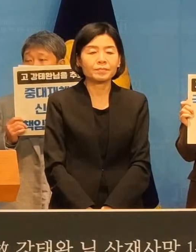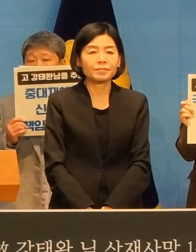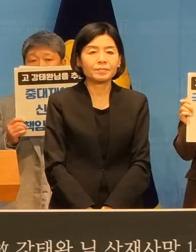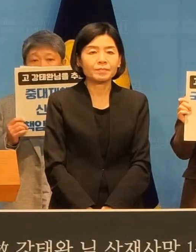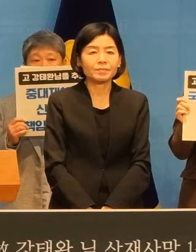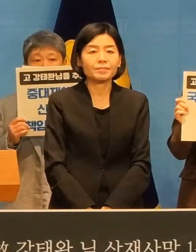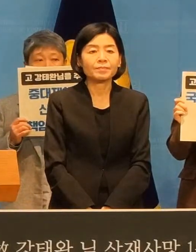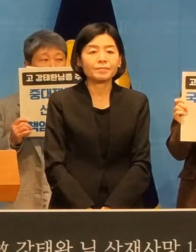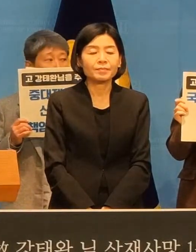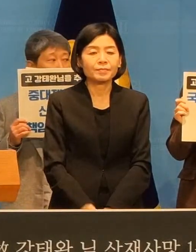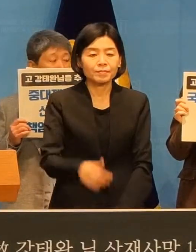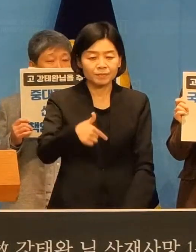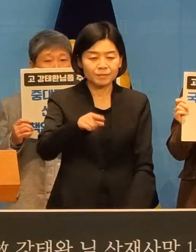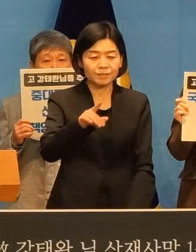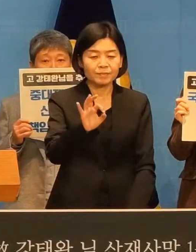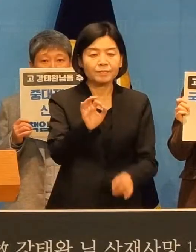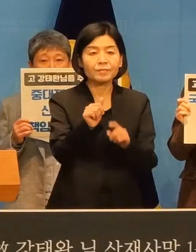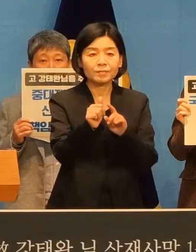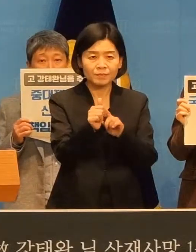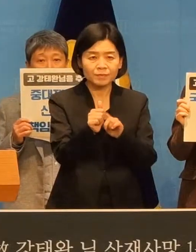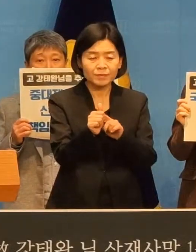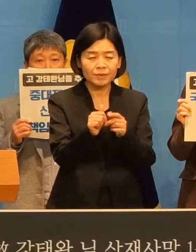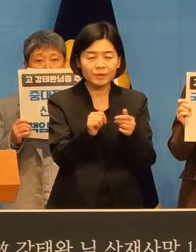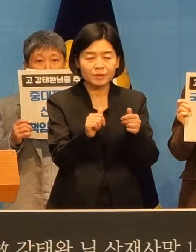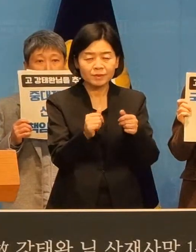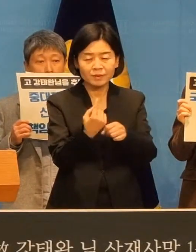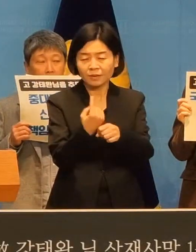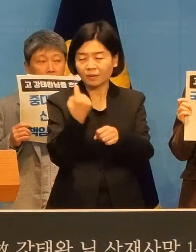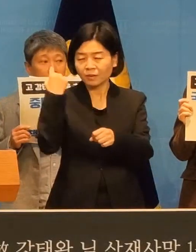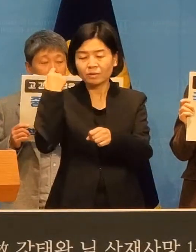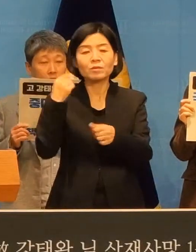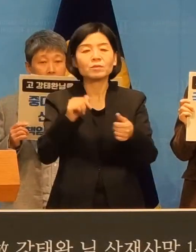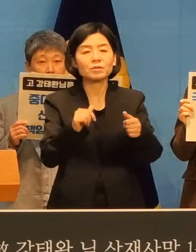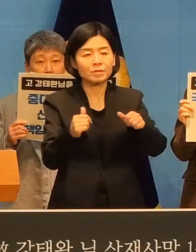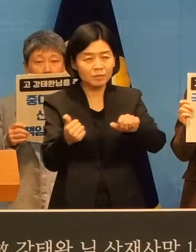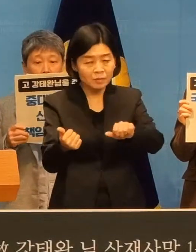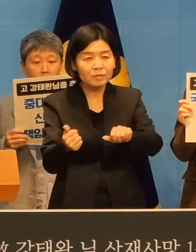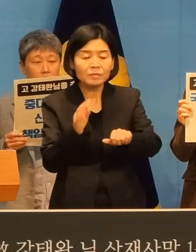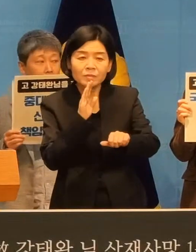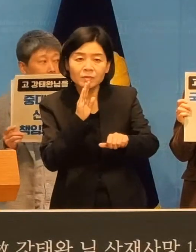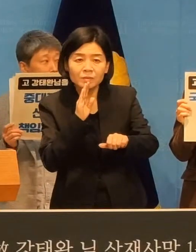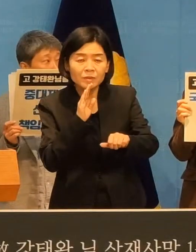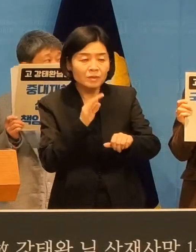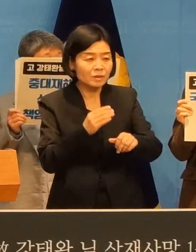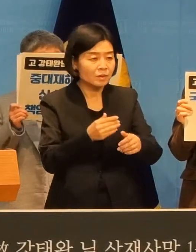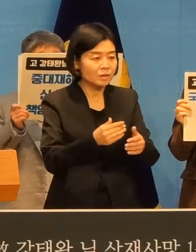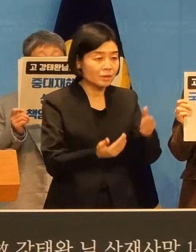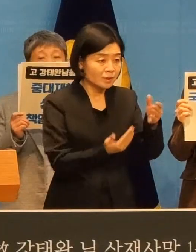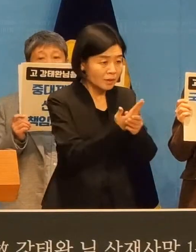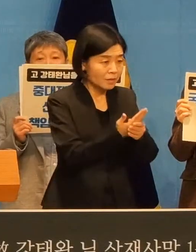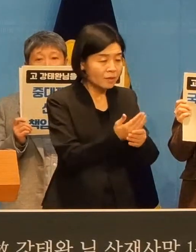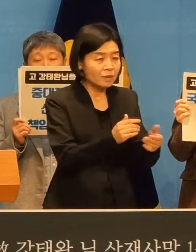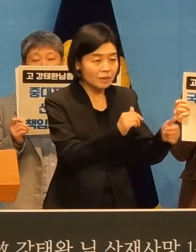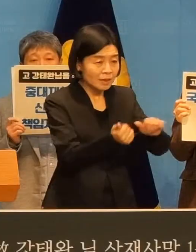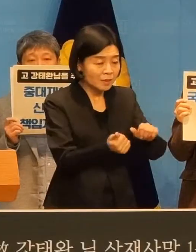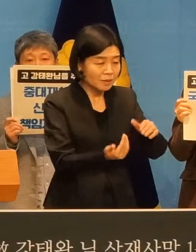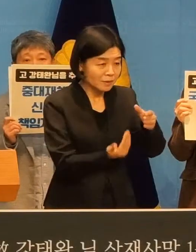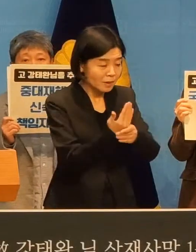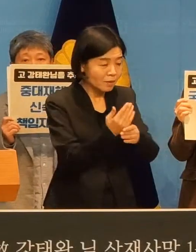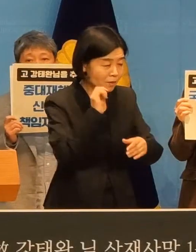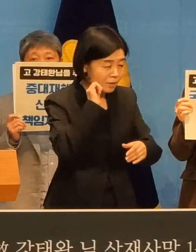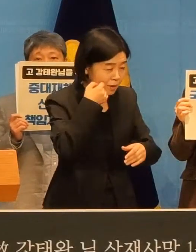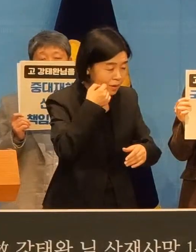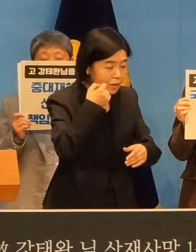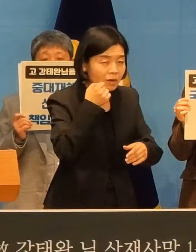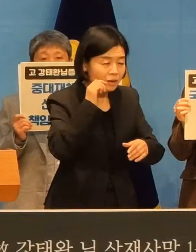네, 고 광태환님이 사망한 지 1년이 지났지만 중대재해 관련 노동청 사건은 지연되고 있습니다. 중대재해